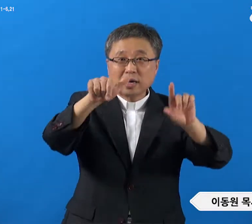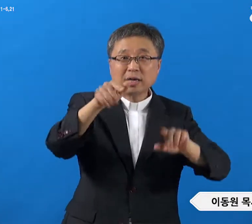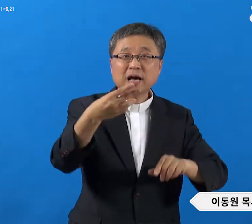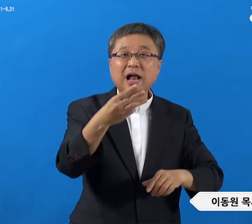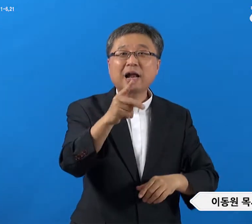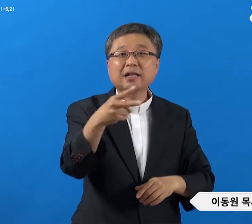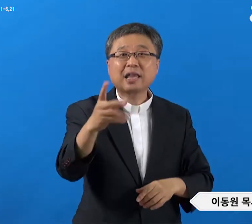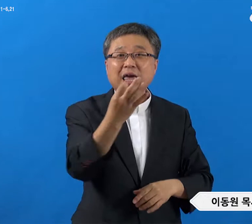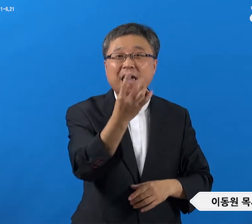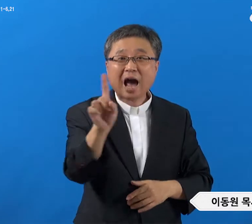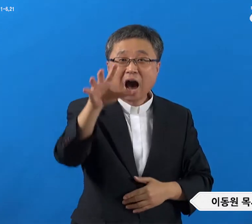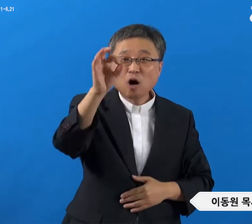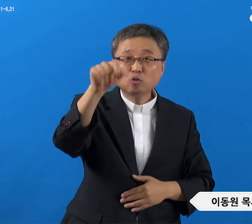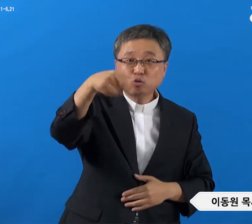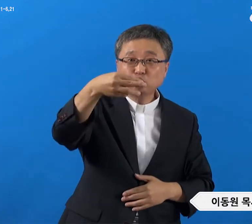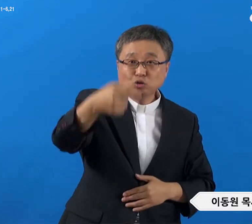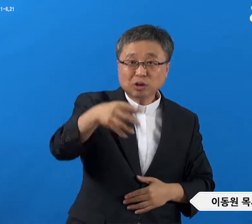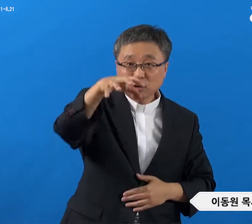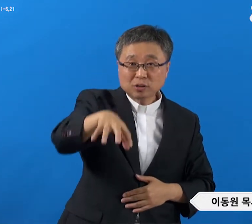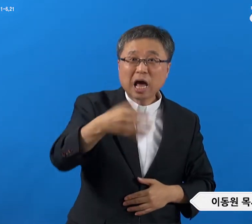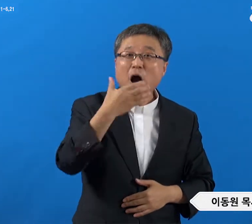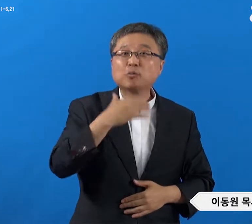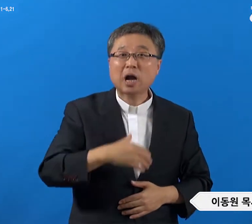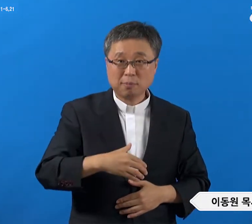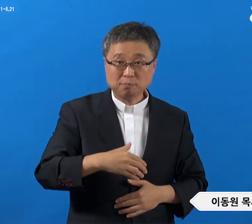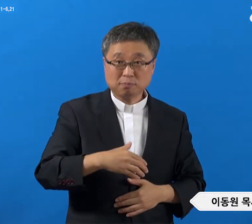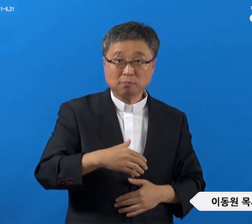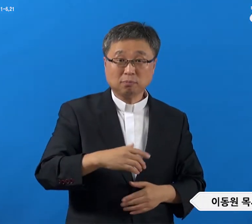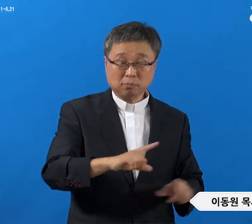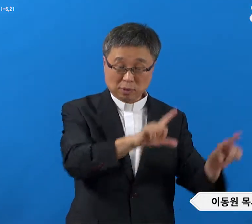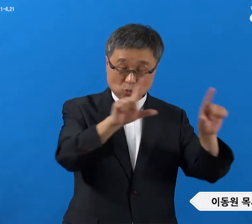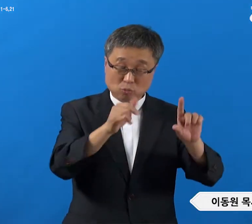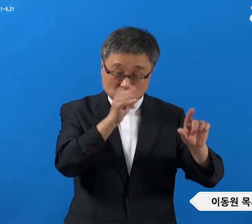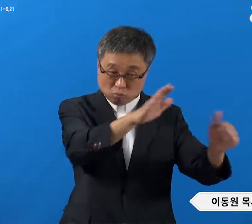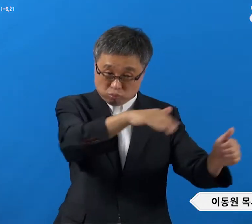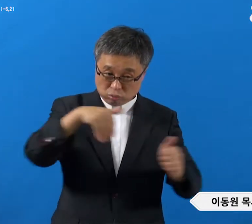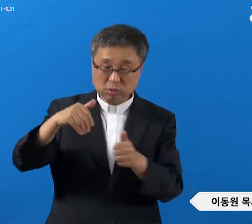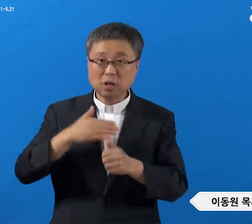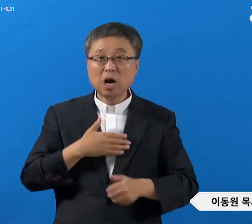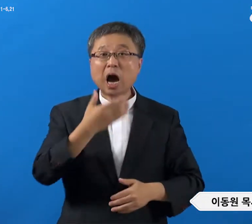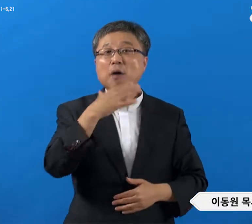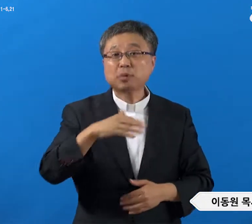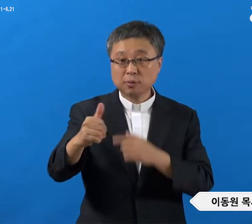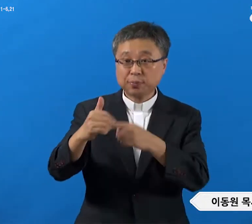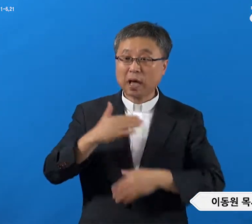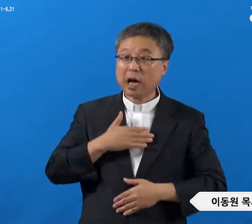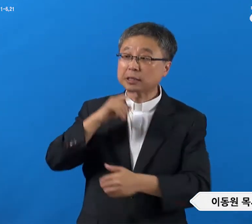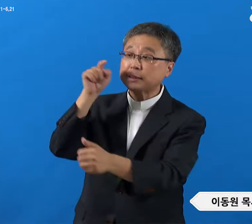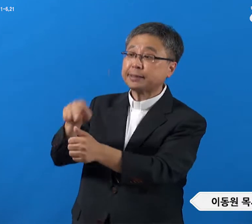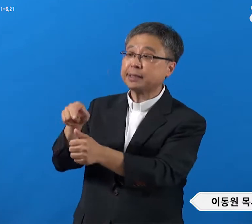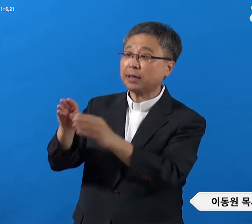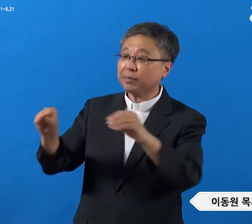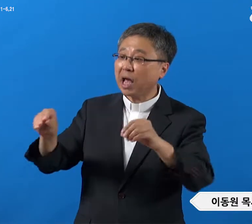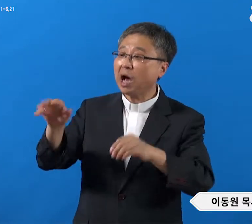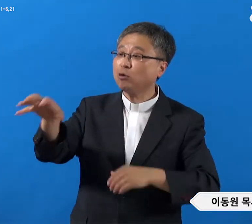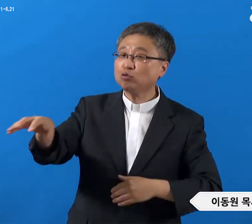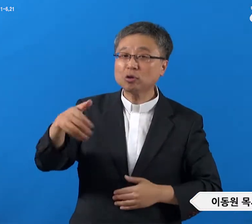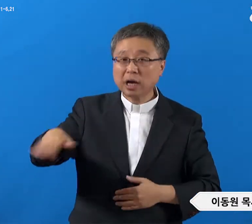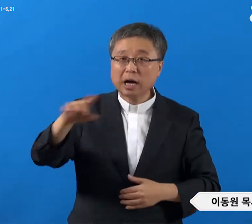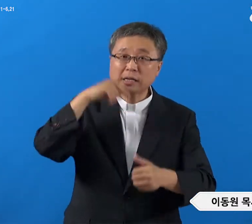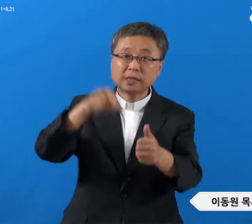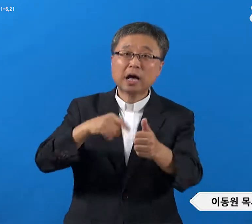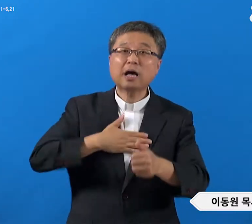우르라는 곳에 살고 있는 아브라함을 불러내십니다. 그리고 아브라함에게 너는 내가 지시하는 땅으로 가라. 내가